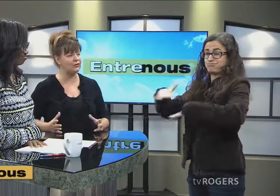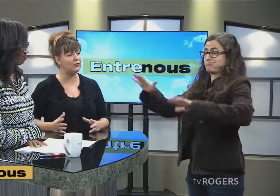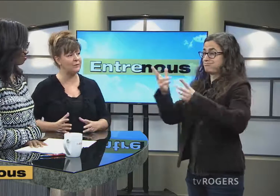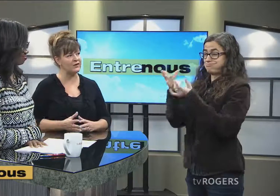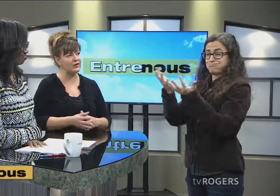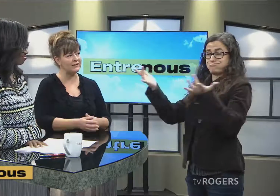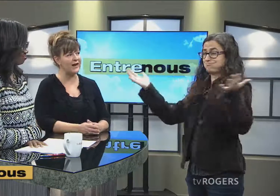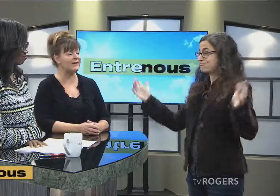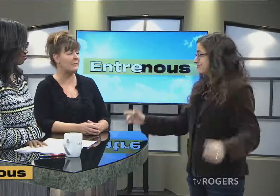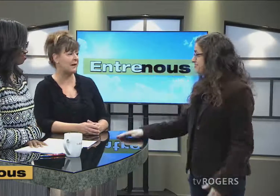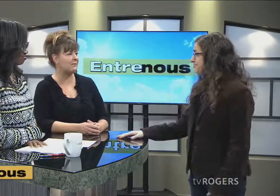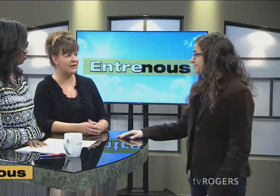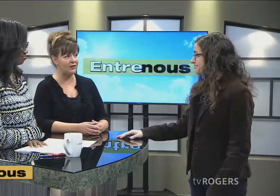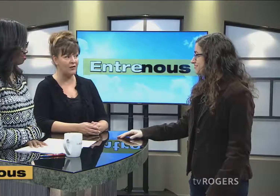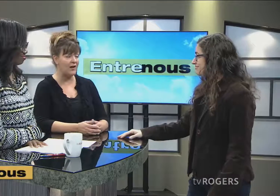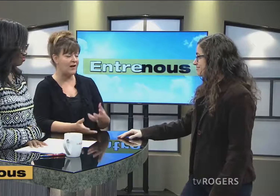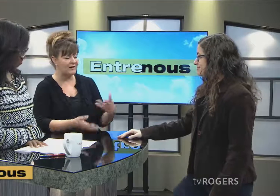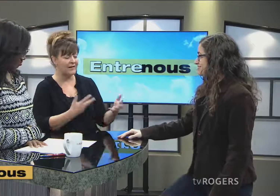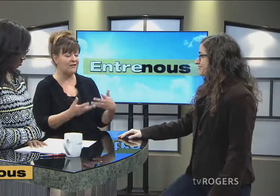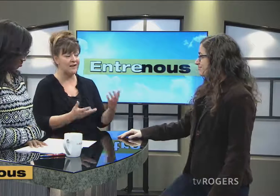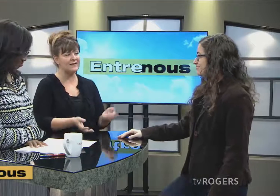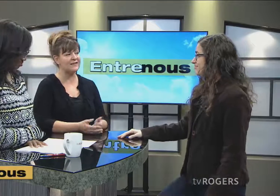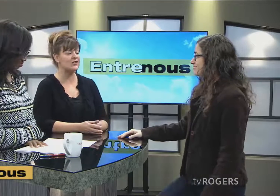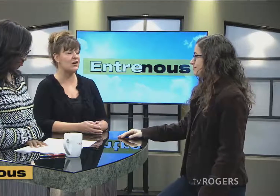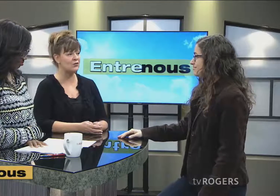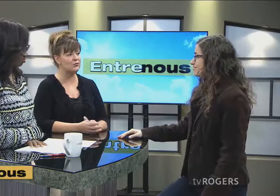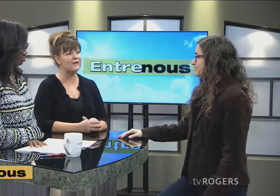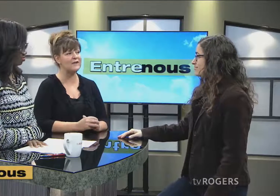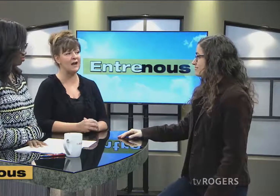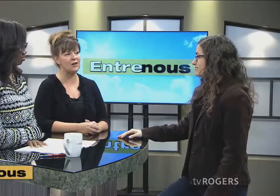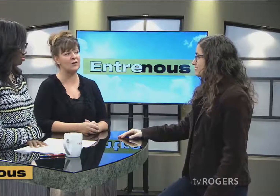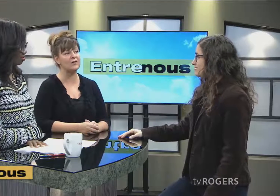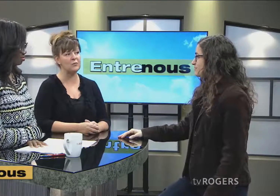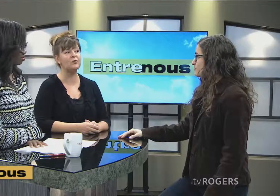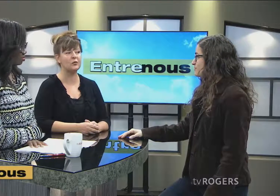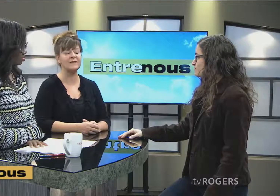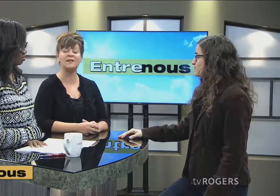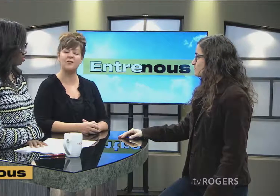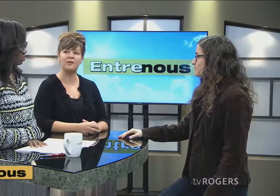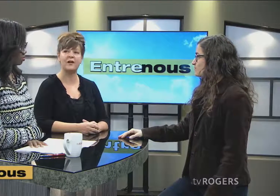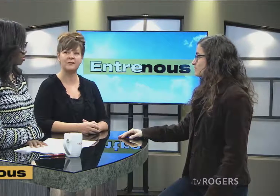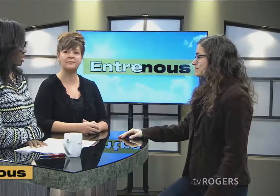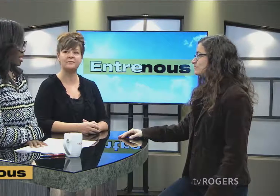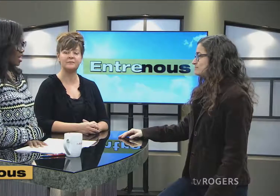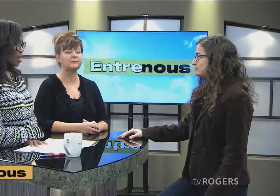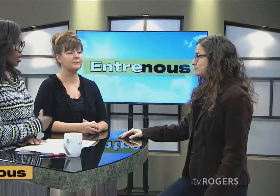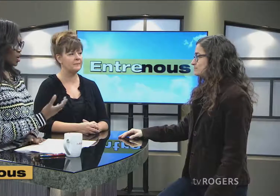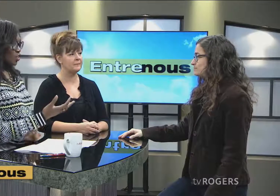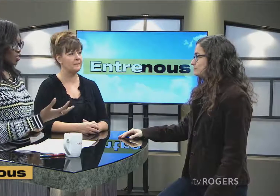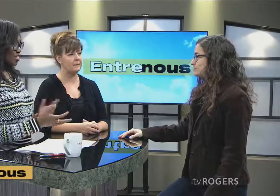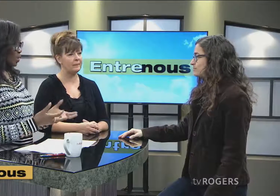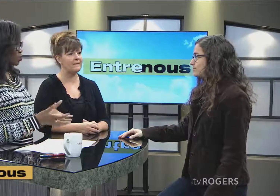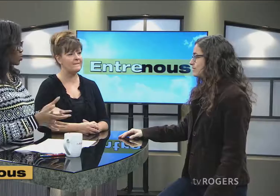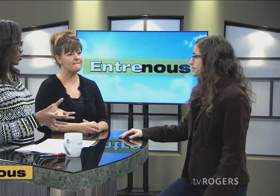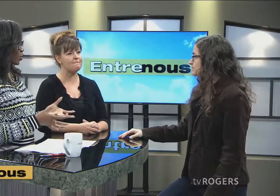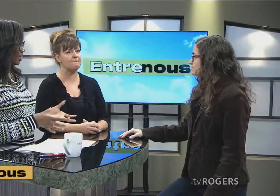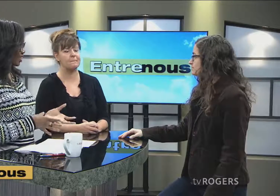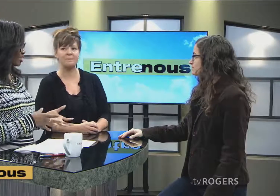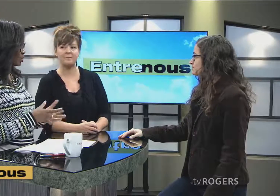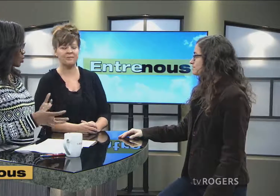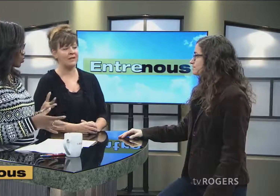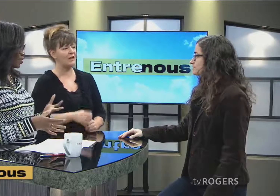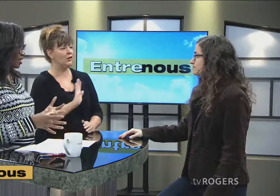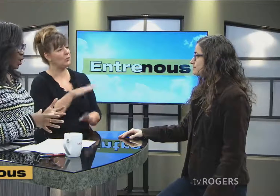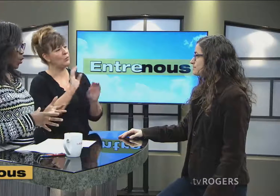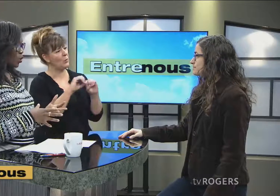la culture majoritaire qui aimerait bien travailler avec ces gens-là aussi. Alors, c'est un peu ce qu'on essaie de faire. Quand je lisais un peu sur